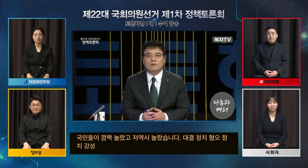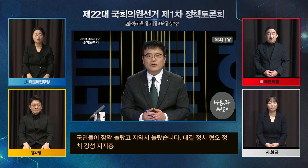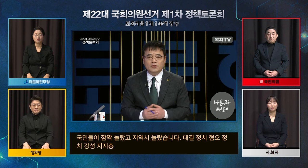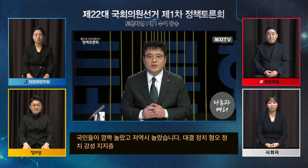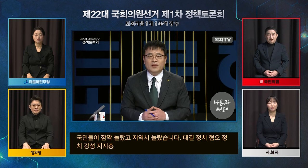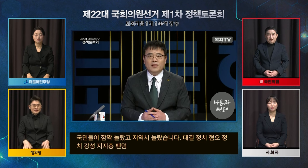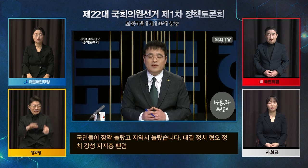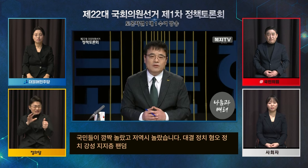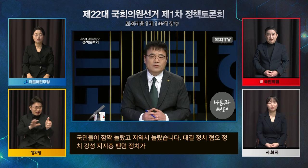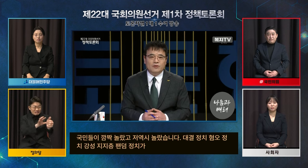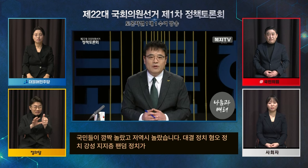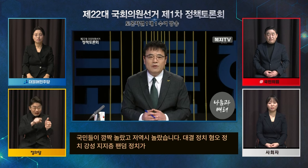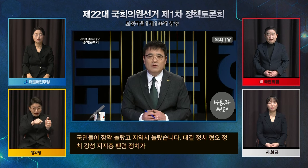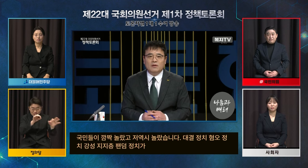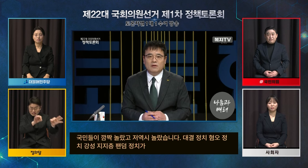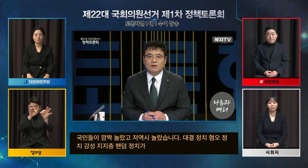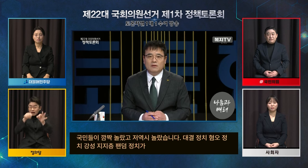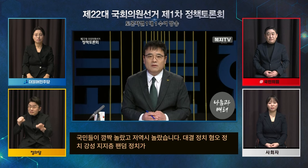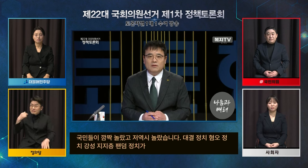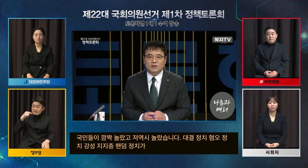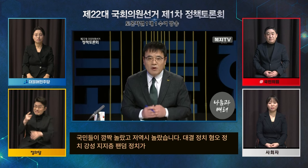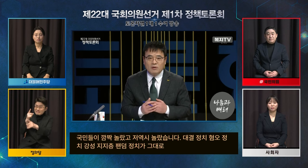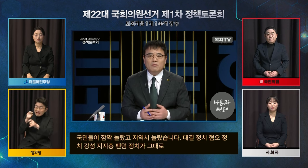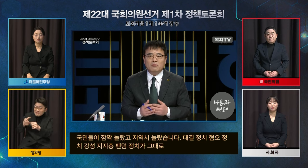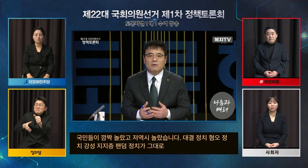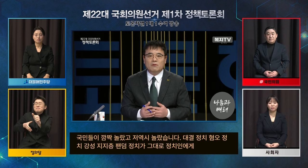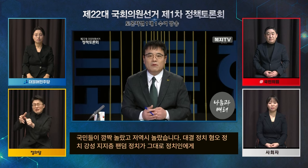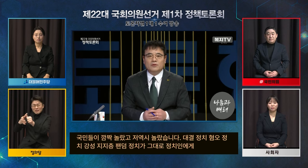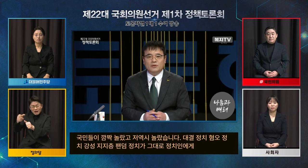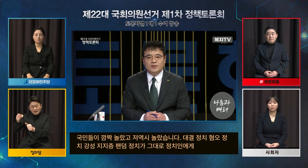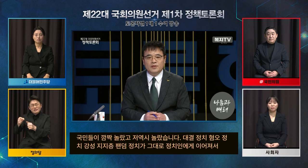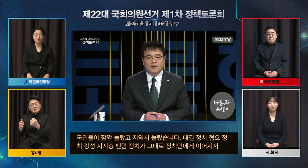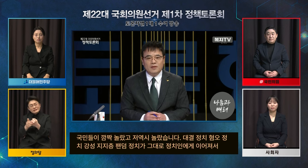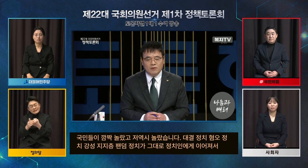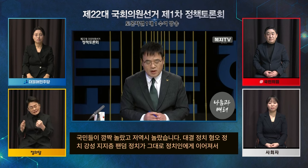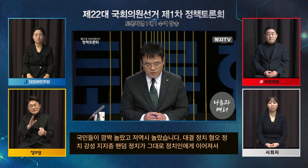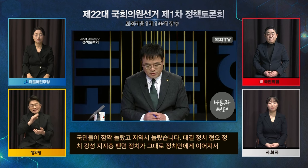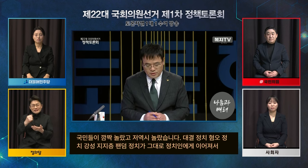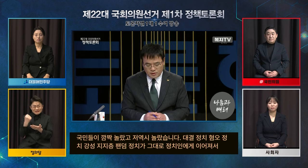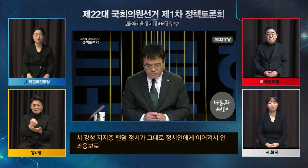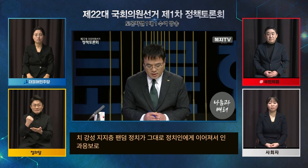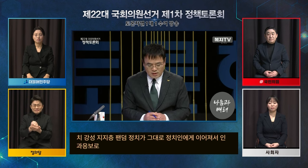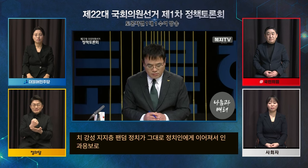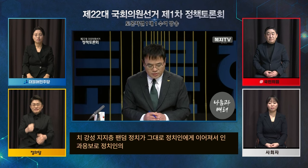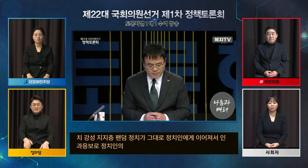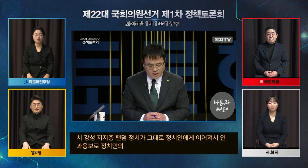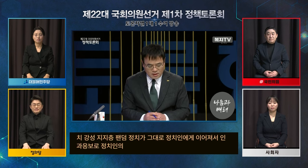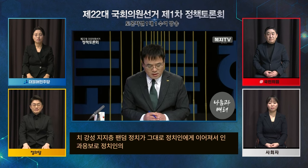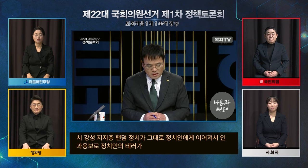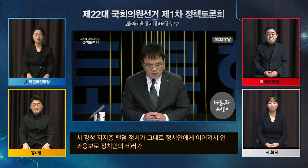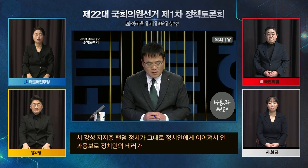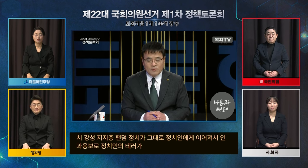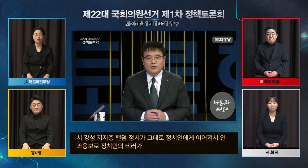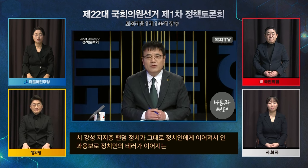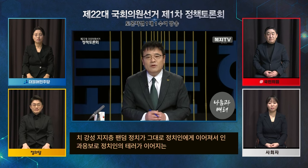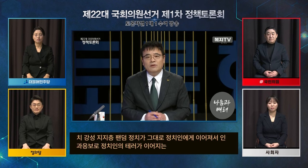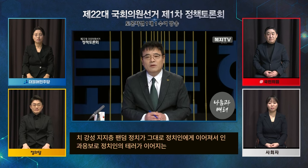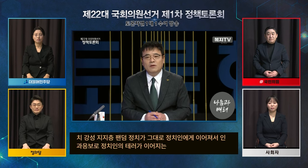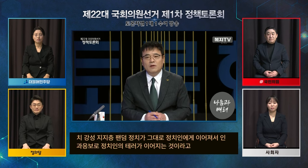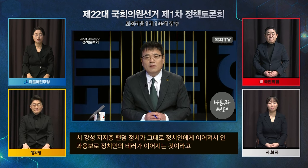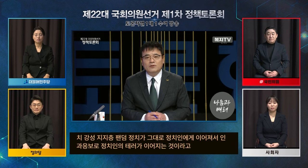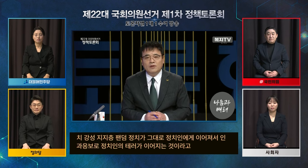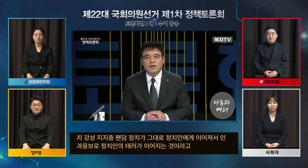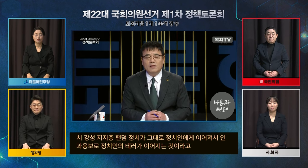정치인에게 이어져서 인과응보로 정치인의 테러가 이어지는 거라고 생각을 하고 있습니다. 먼저